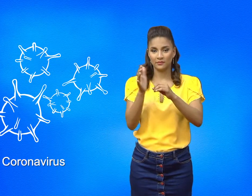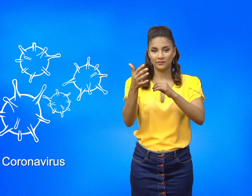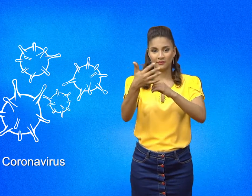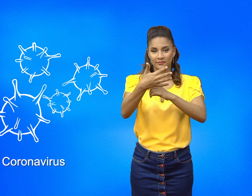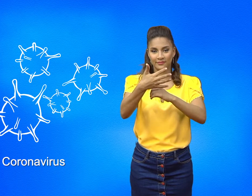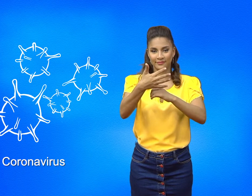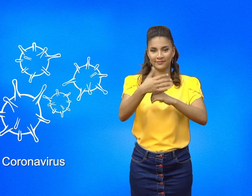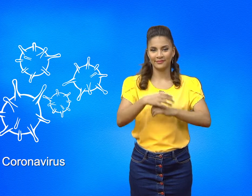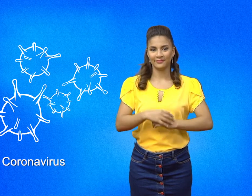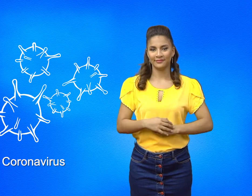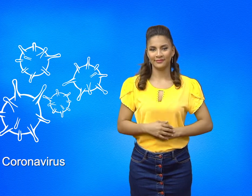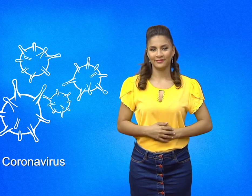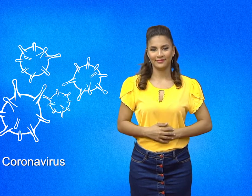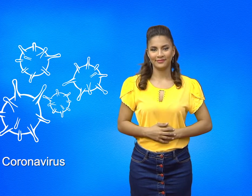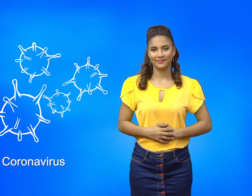y coronavirus